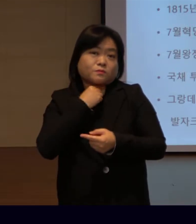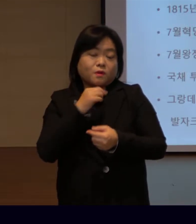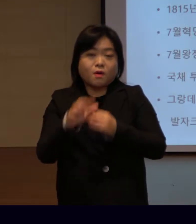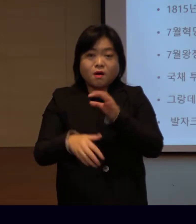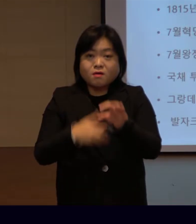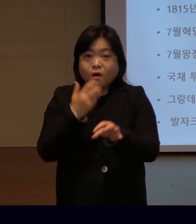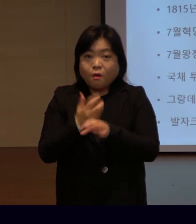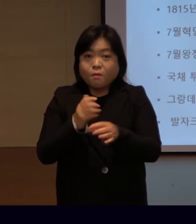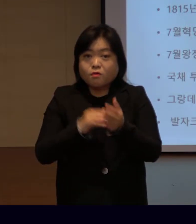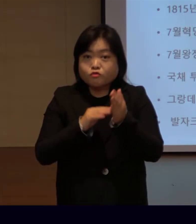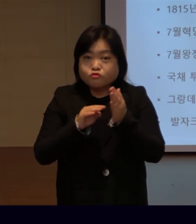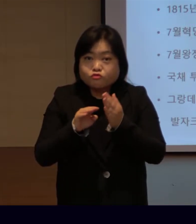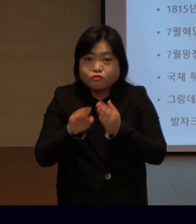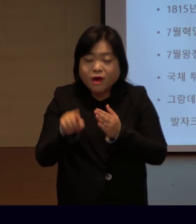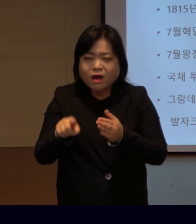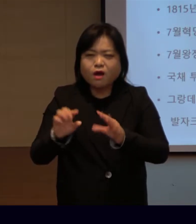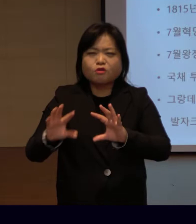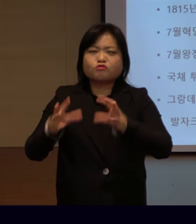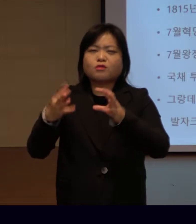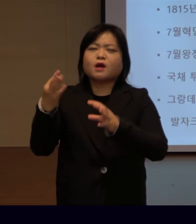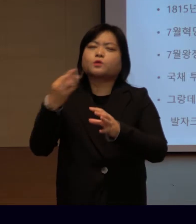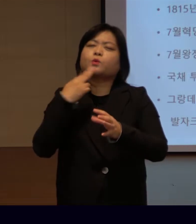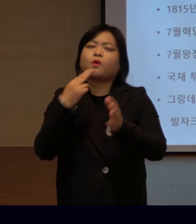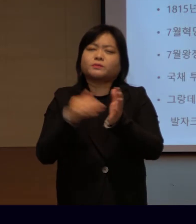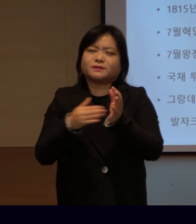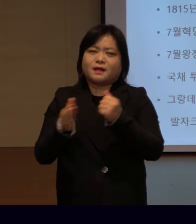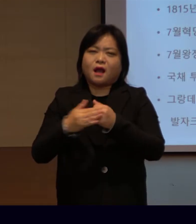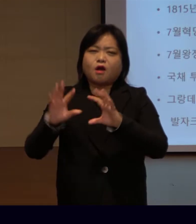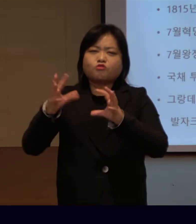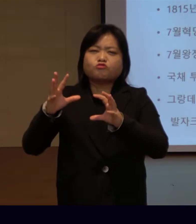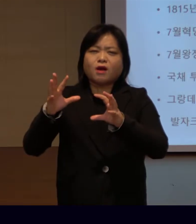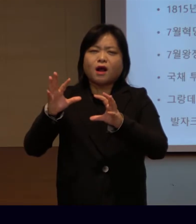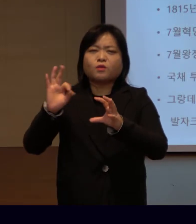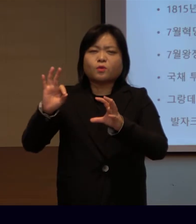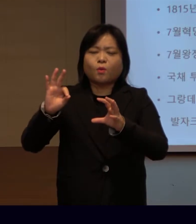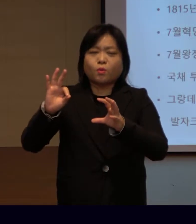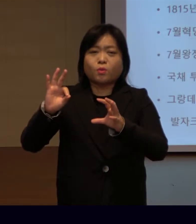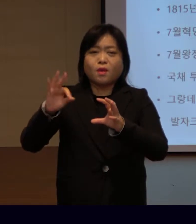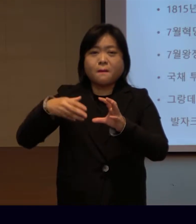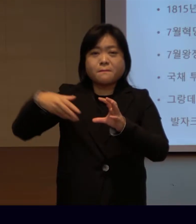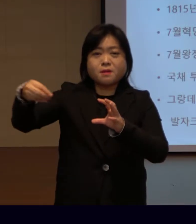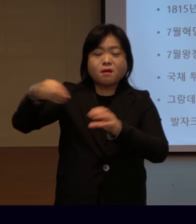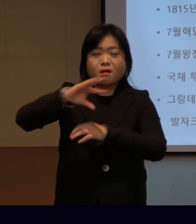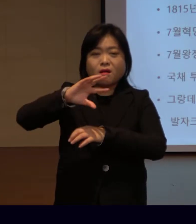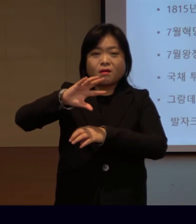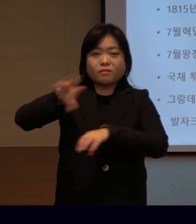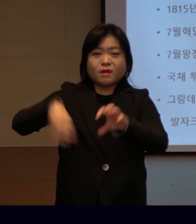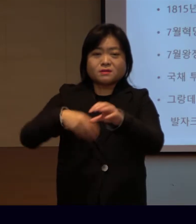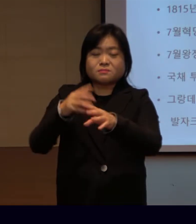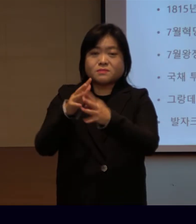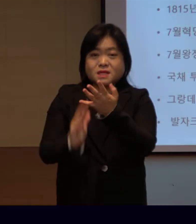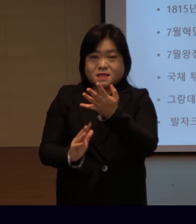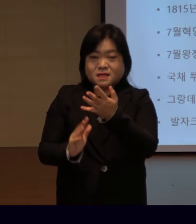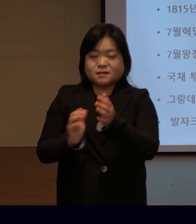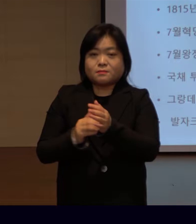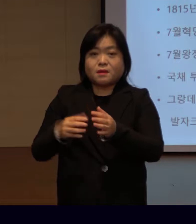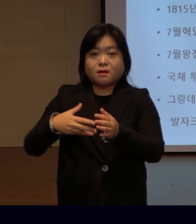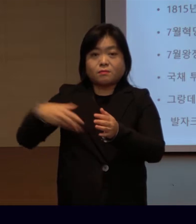이후에 그 국가에 돈이 없으니까 내내 국채를 발행합니다. 그 국채가 5%